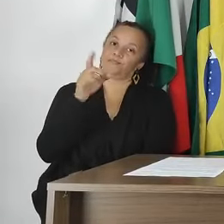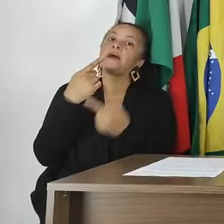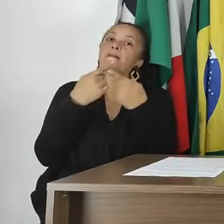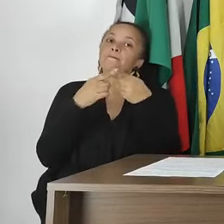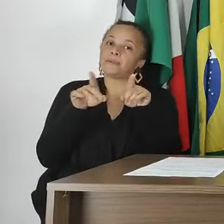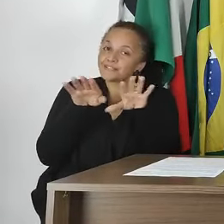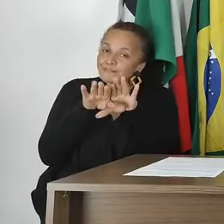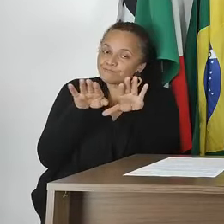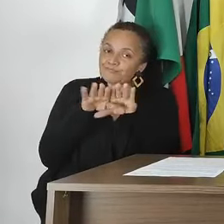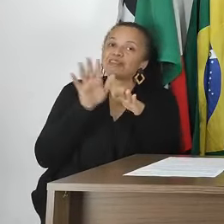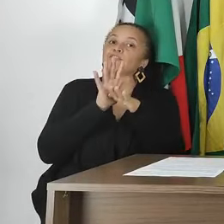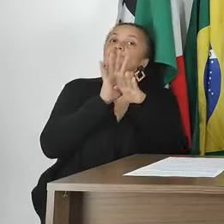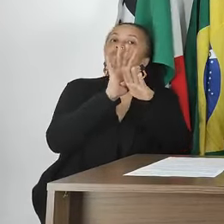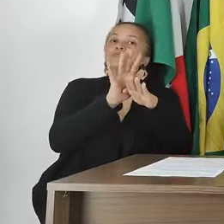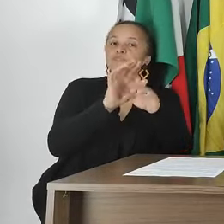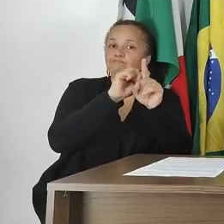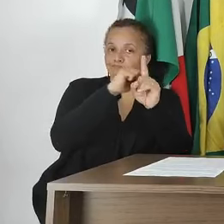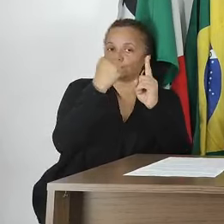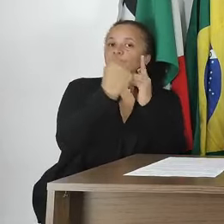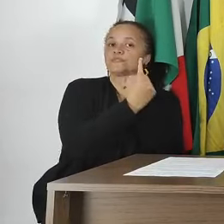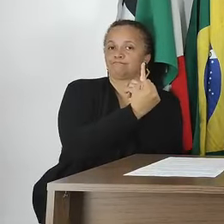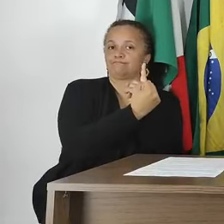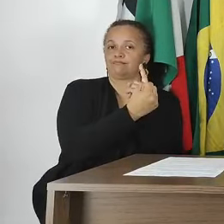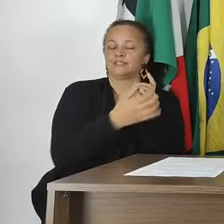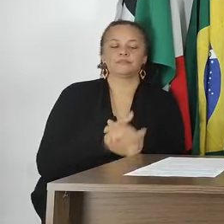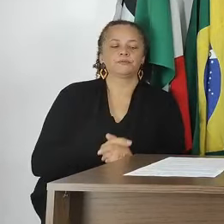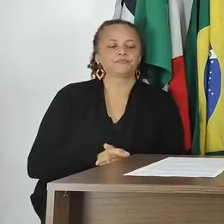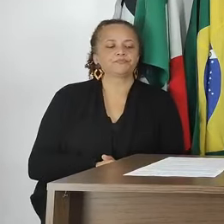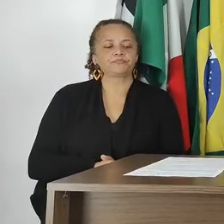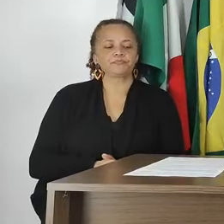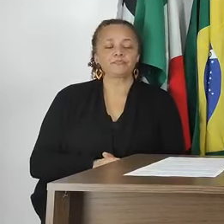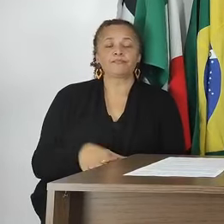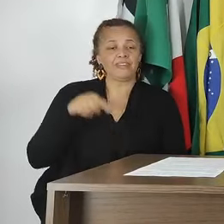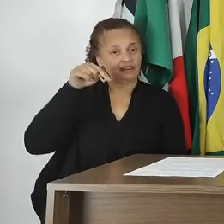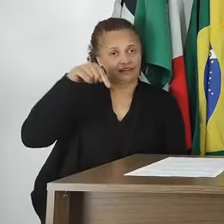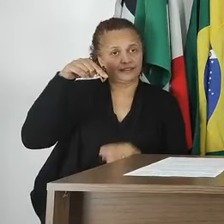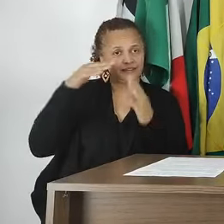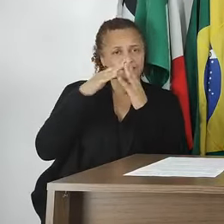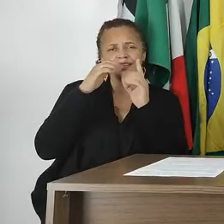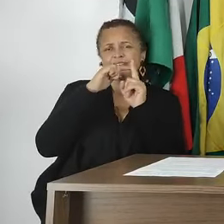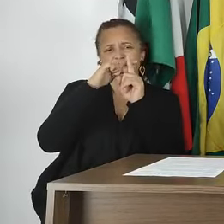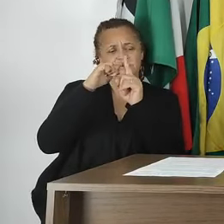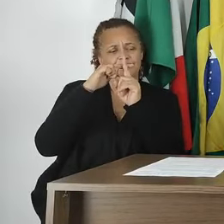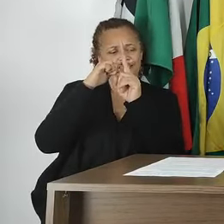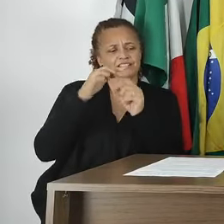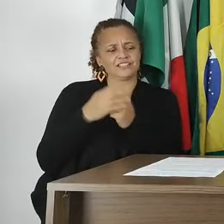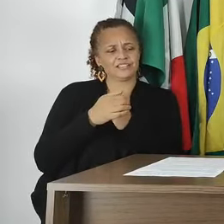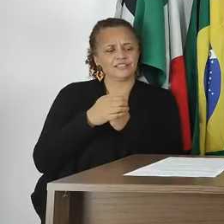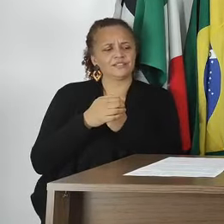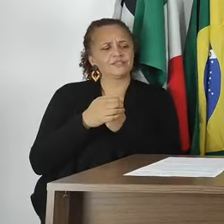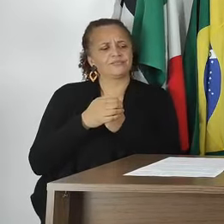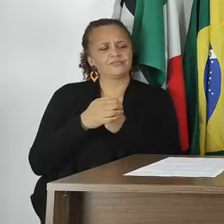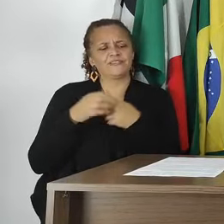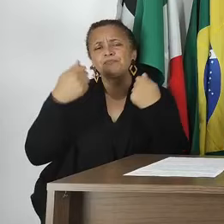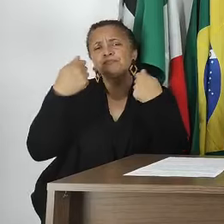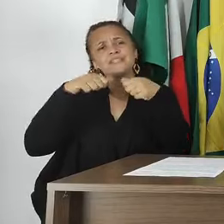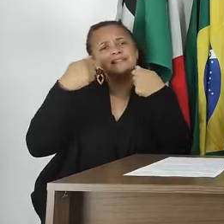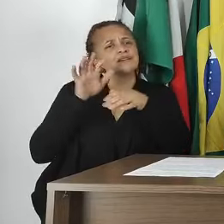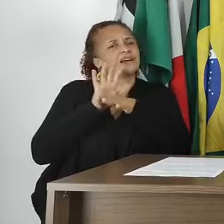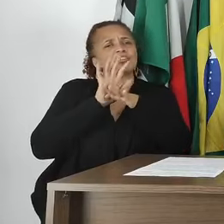ação social na igreja é que devemos socorrer